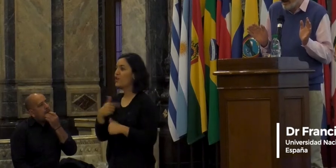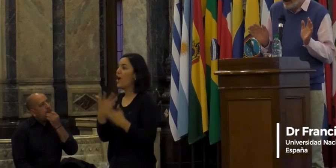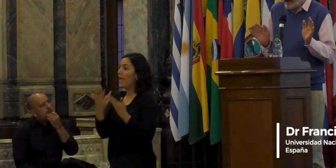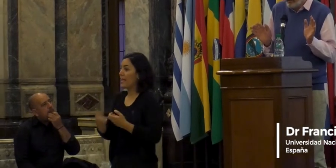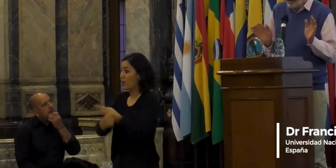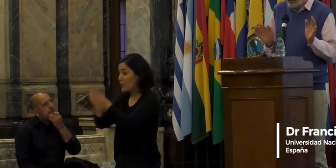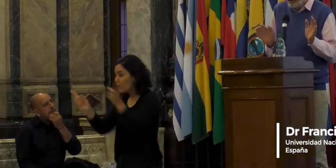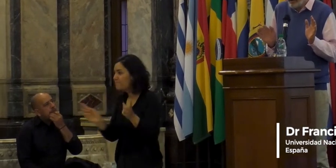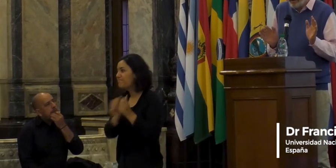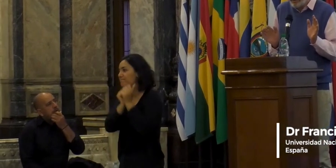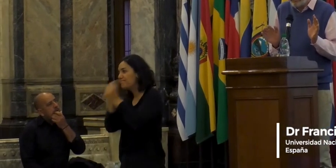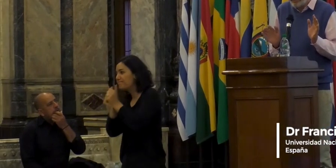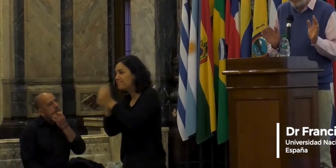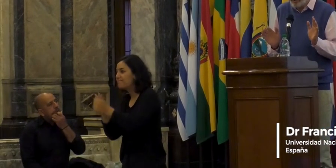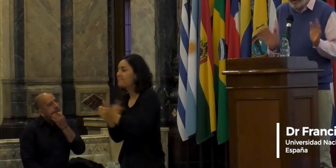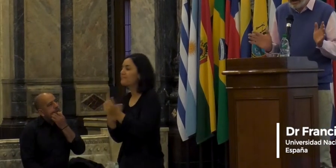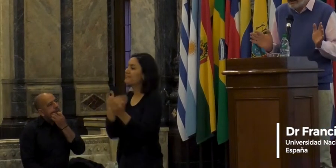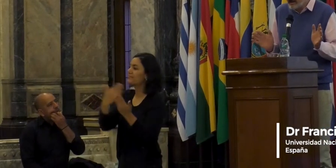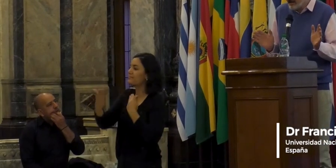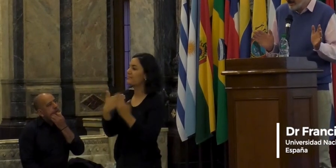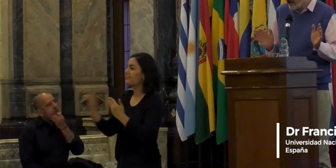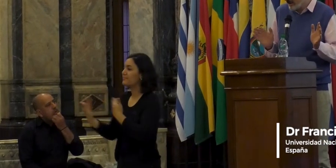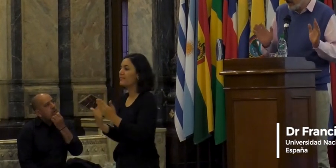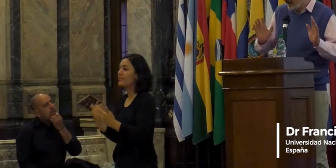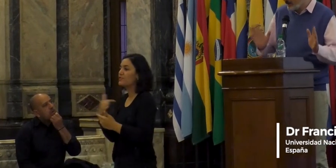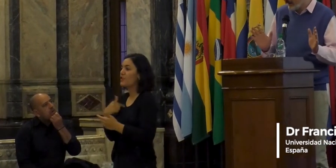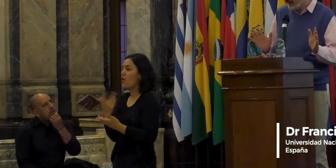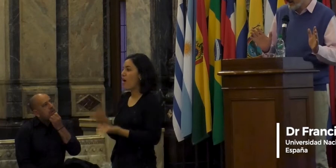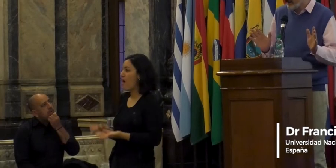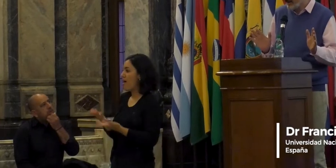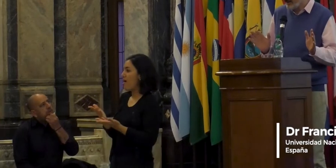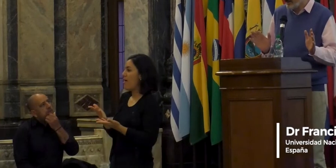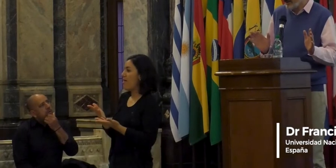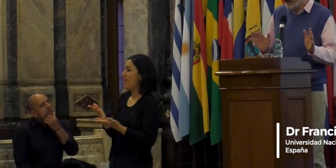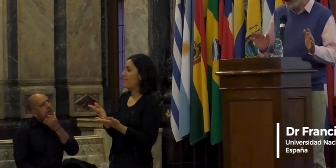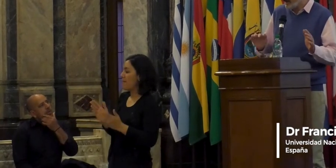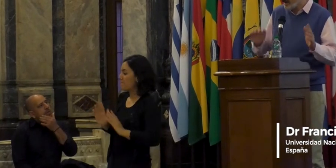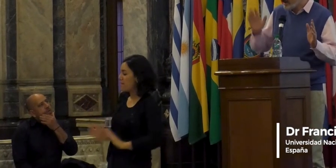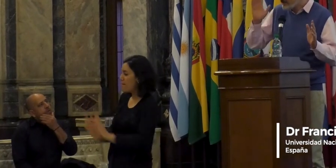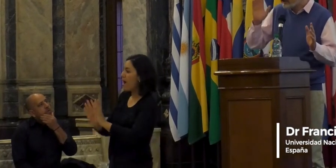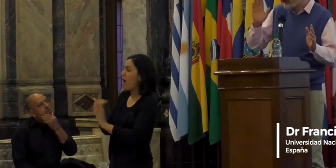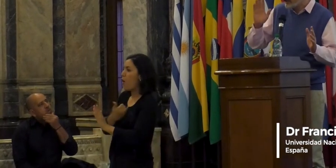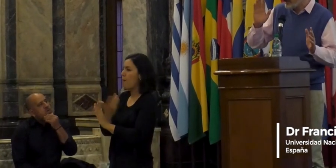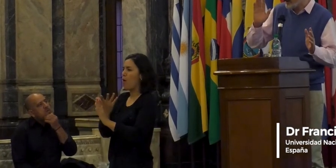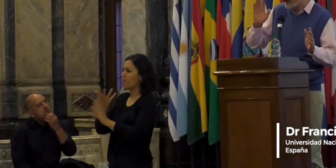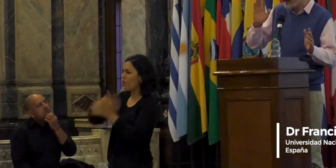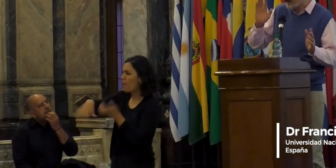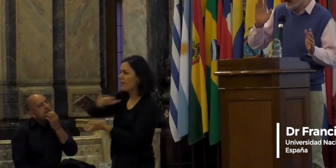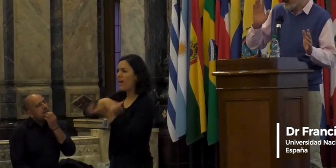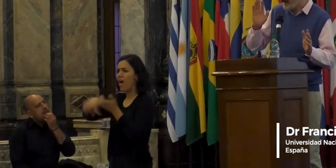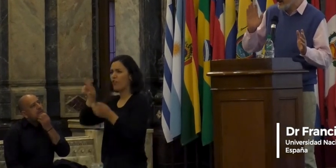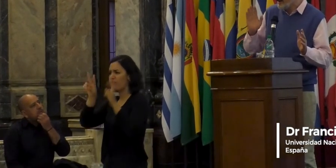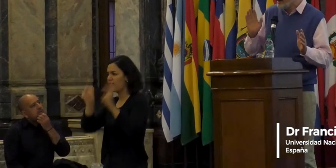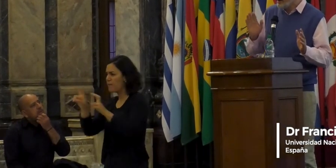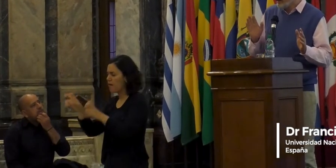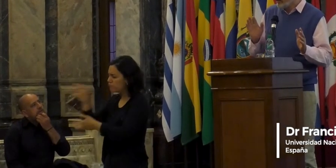compañía para poder hablar desde las cocinas, que es lo que pretendo hacer. Voy a hablar de enredos, como ha dicho